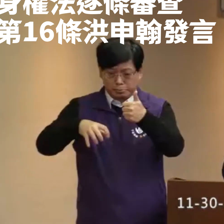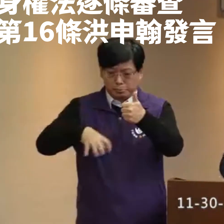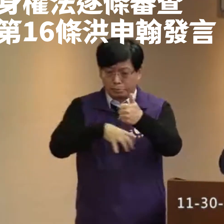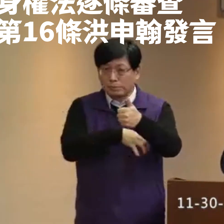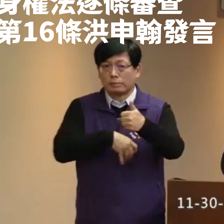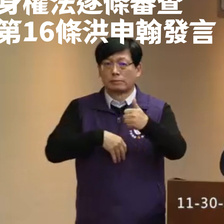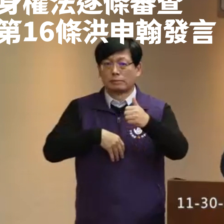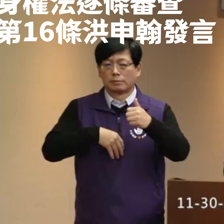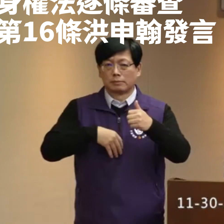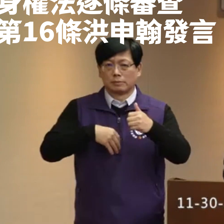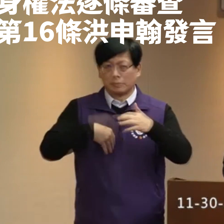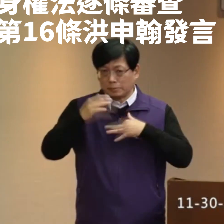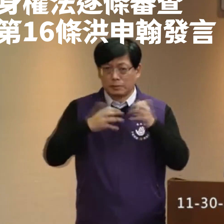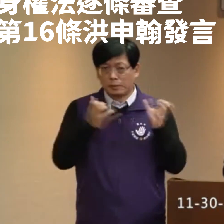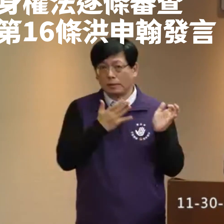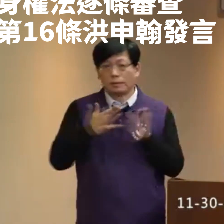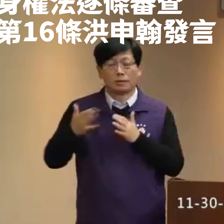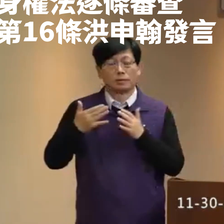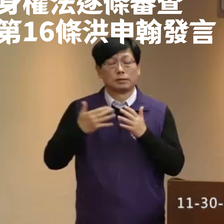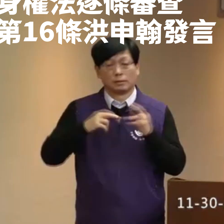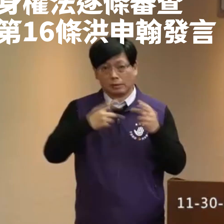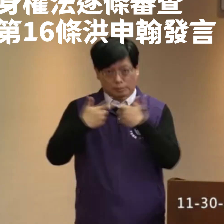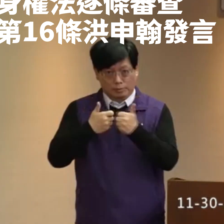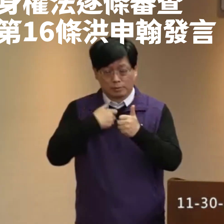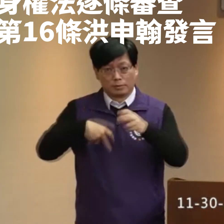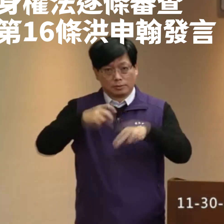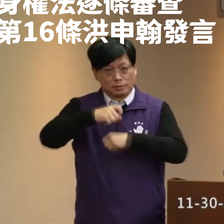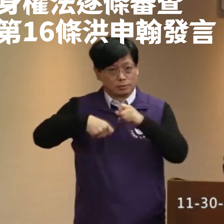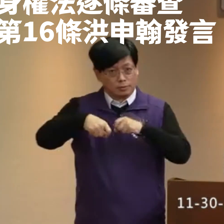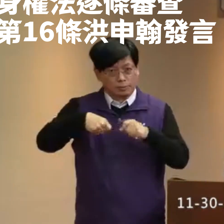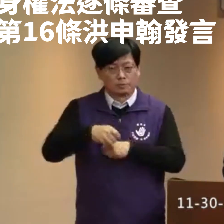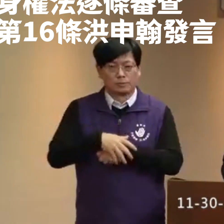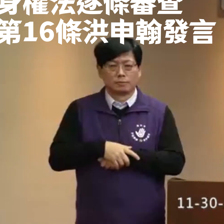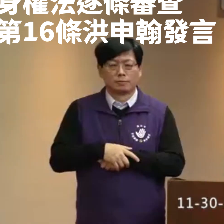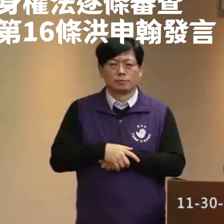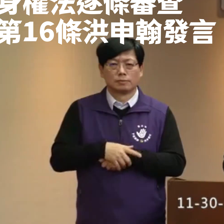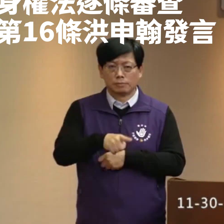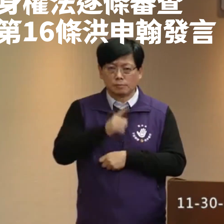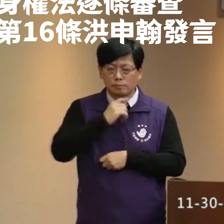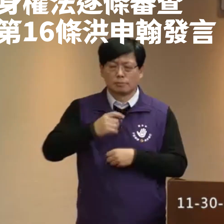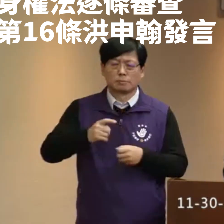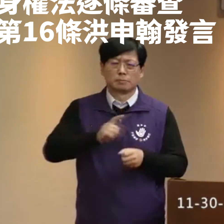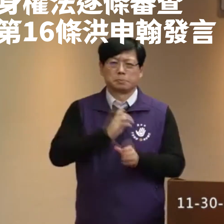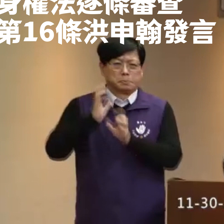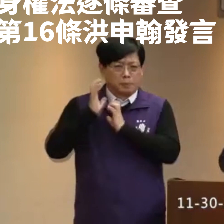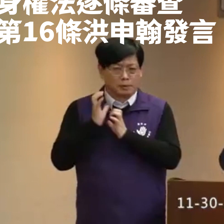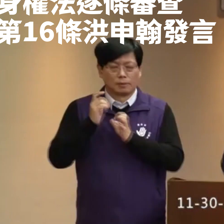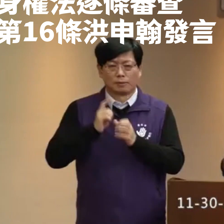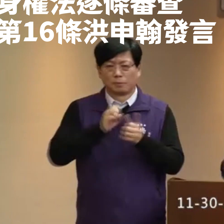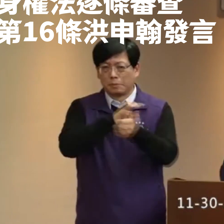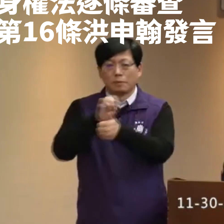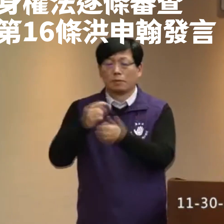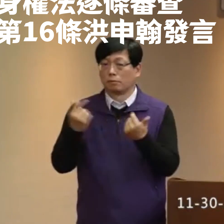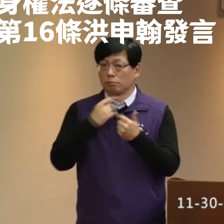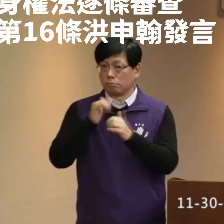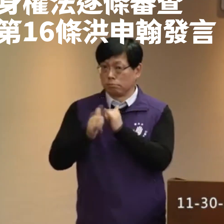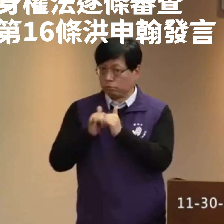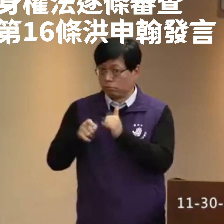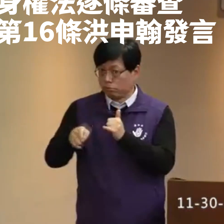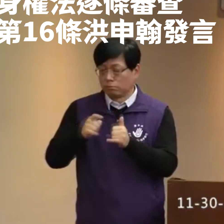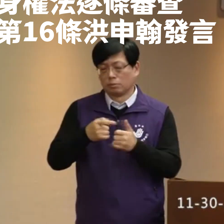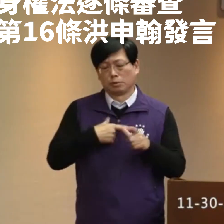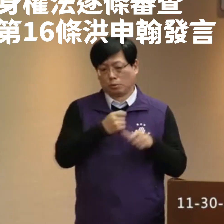相关的合理调整推动的行动计划，把责任给扛起来，告诉大家，尤其是民间的资源，